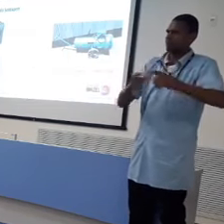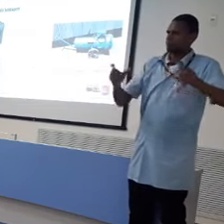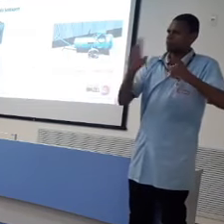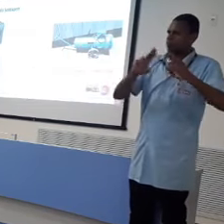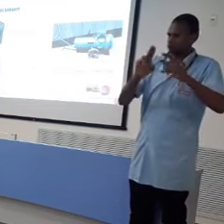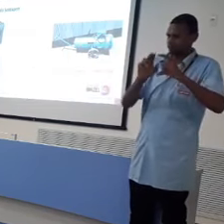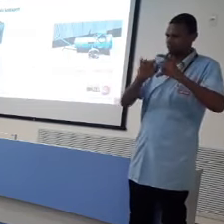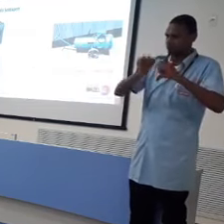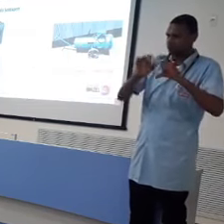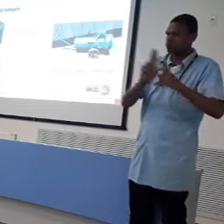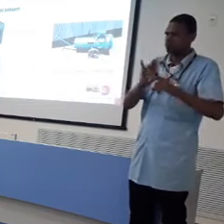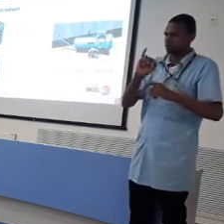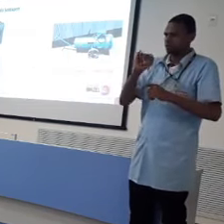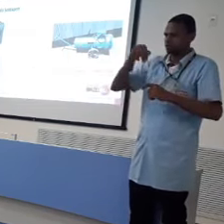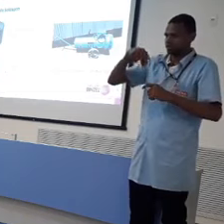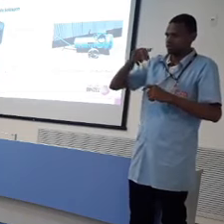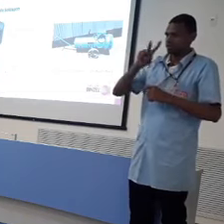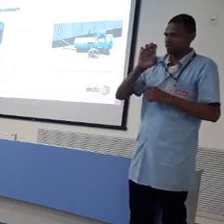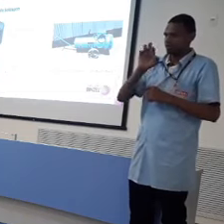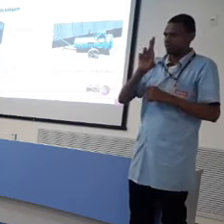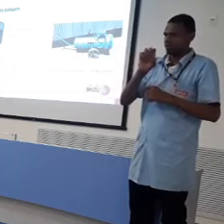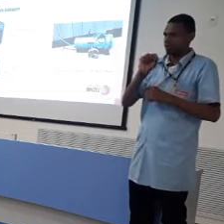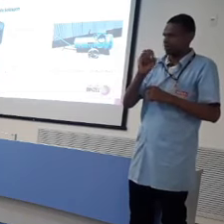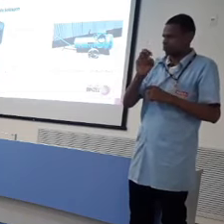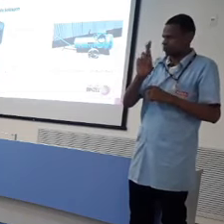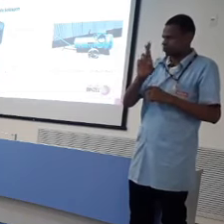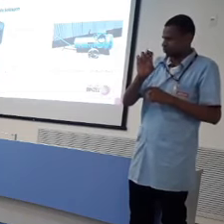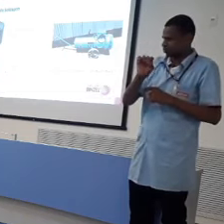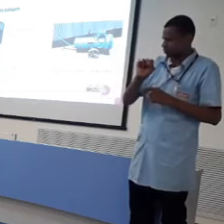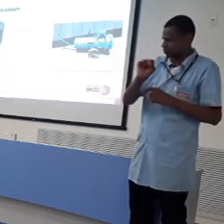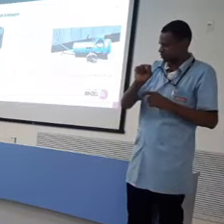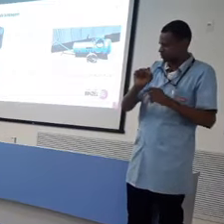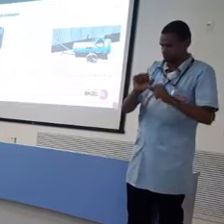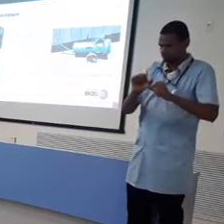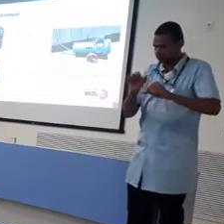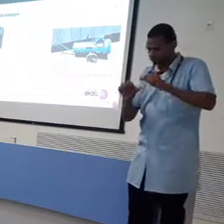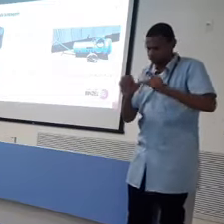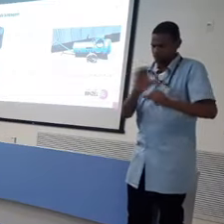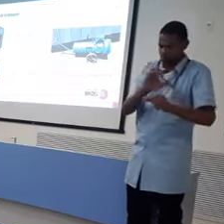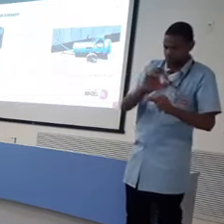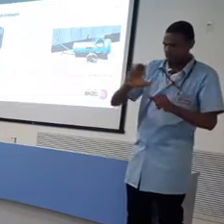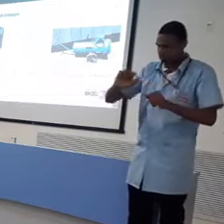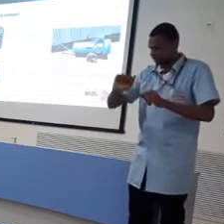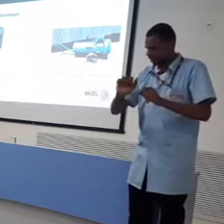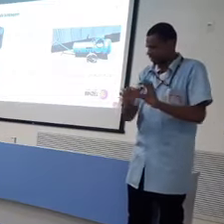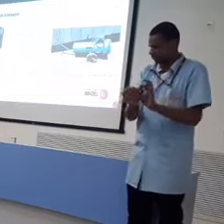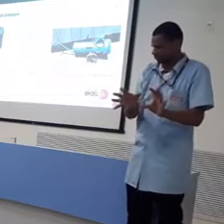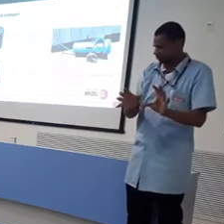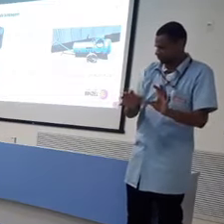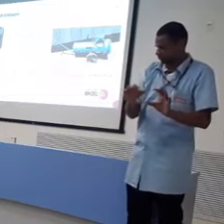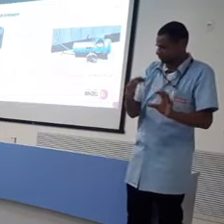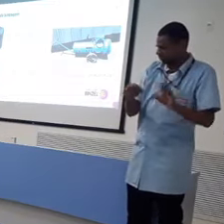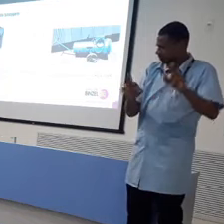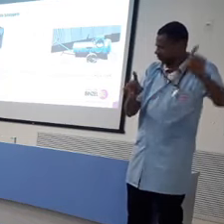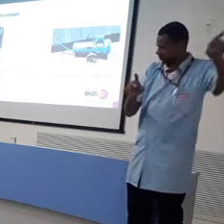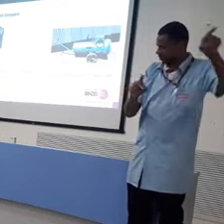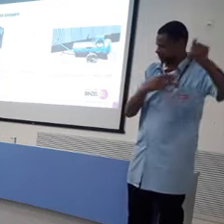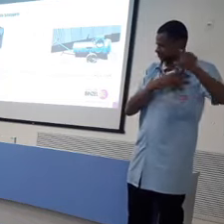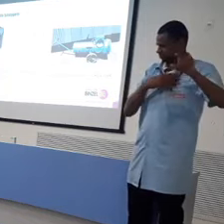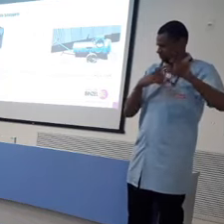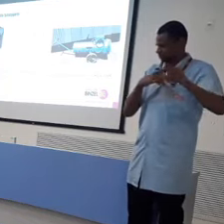ter um pessoal assim mais velho nas empresas, às vezes o cara olha uma inversora, não leva muito em consideração, fala,